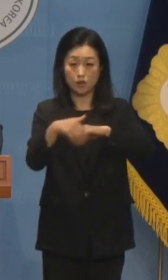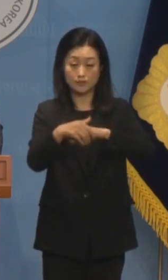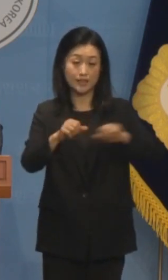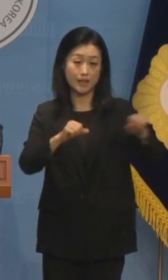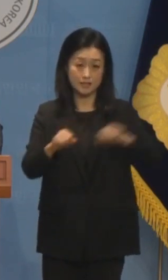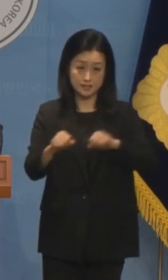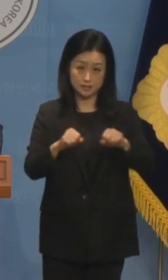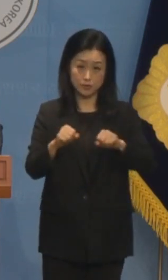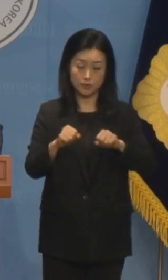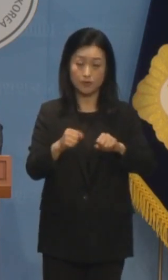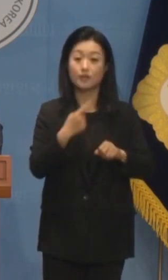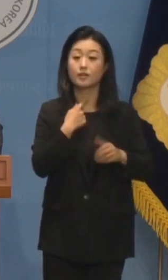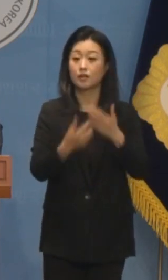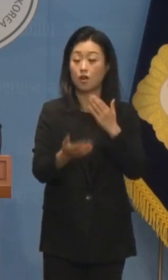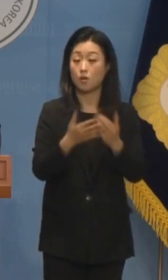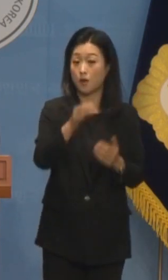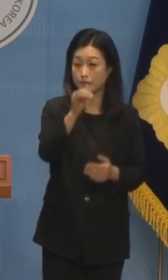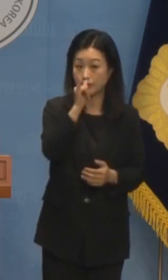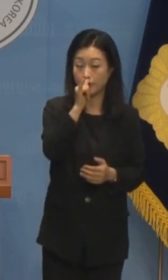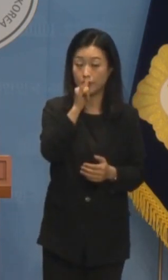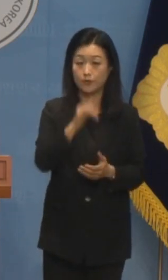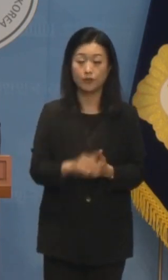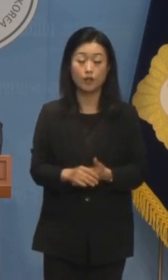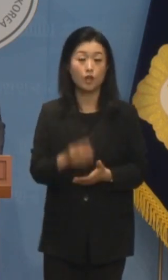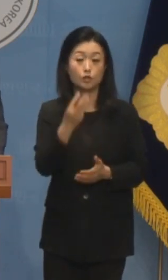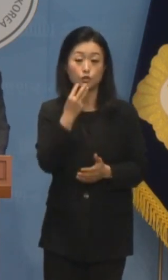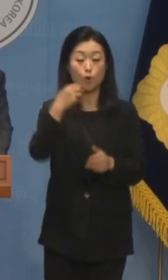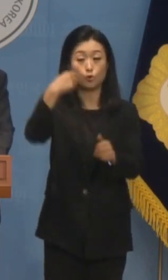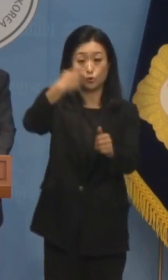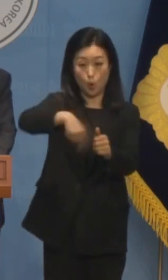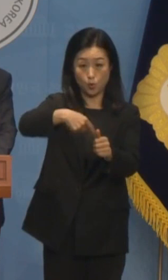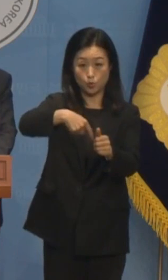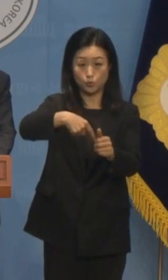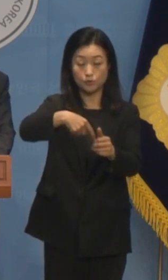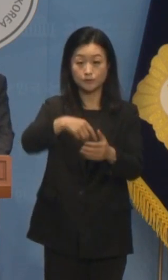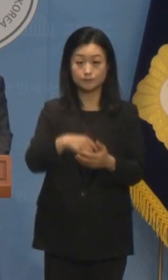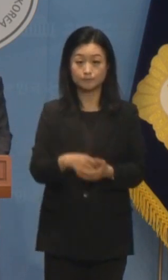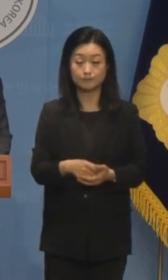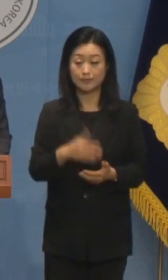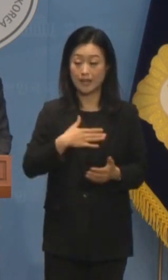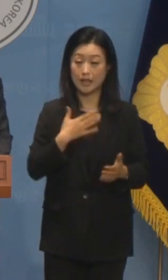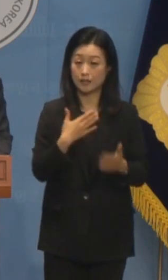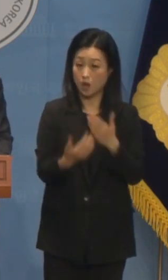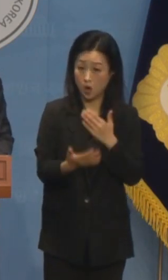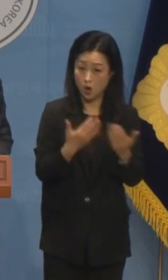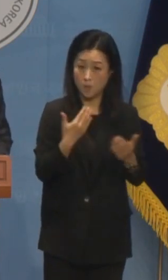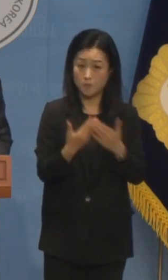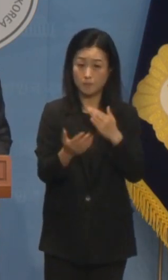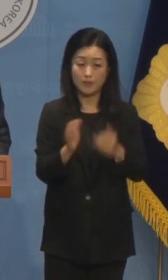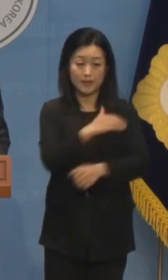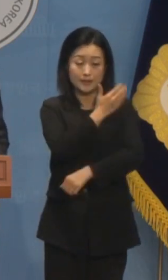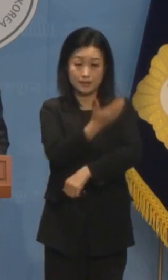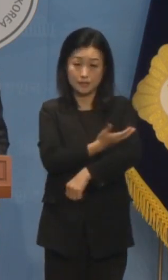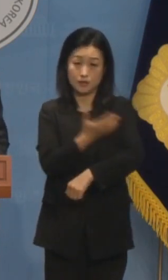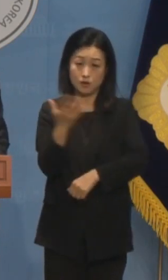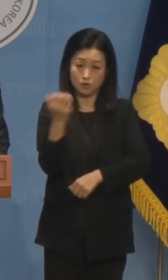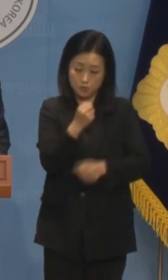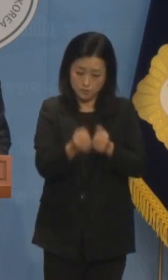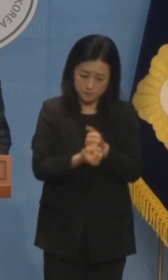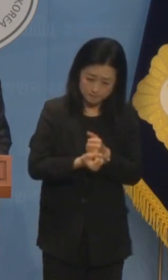실현시킨 바 있습니다. 감히 서울교육에 저희 경험과 역량이